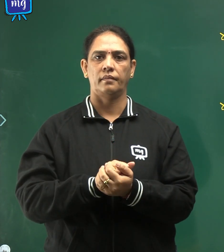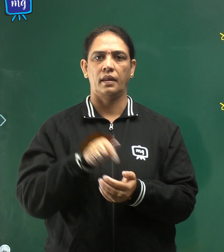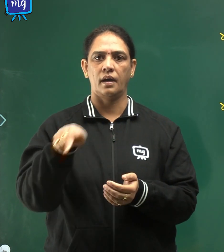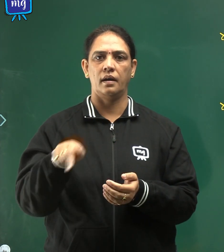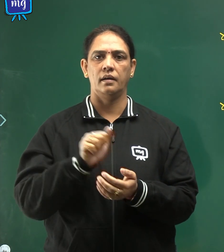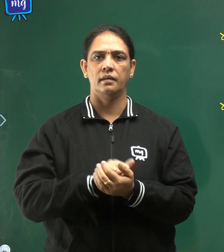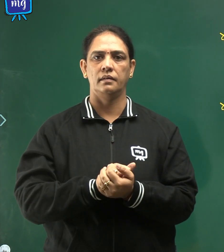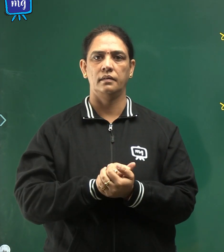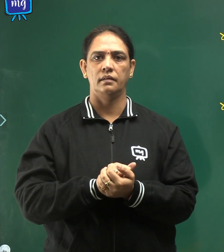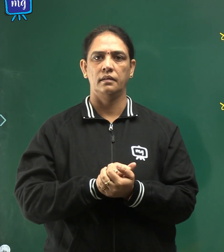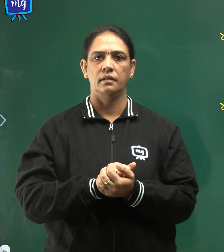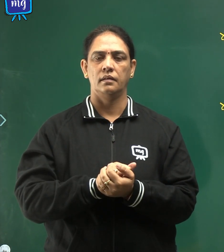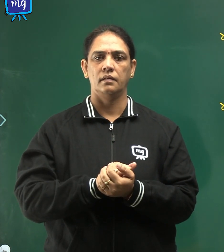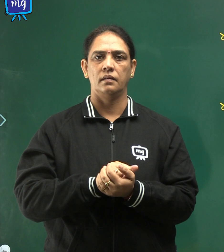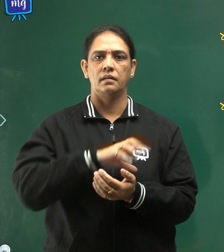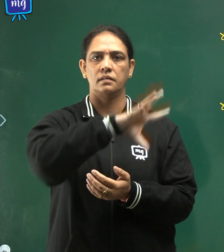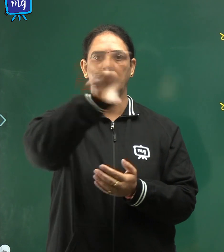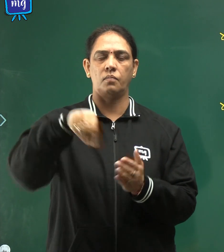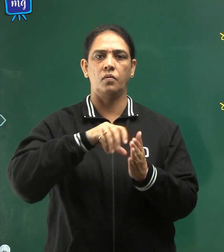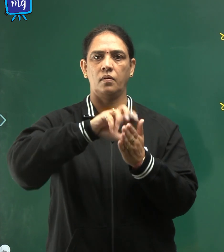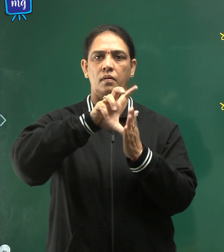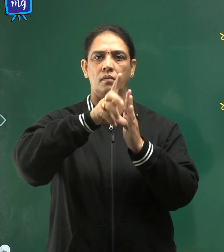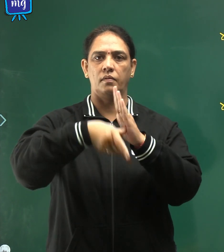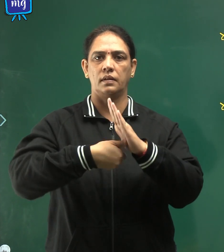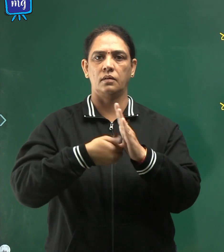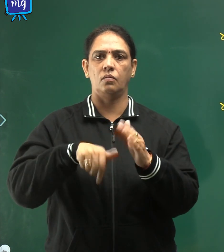यहाँ संपूर्ण वृत्त को